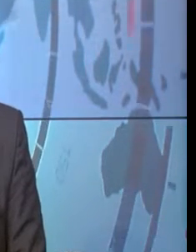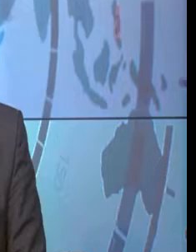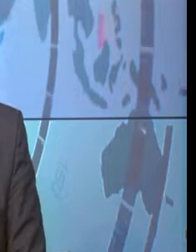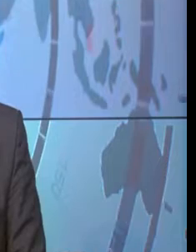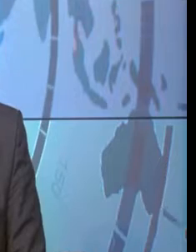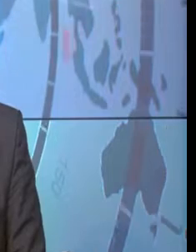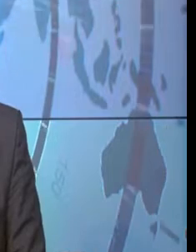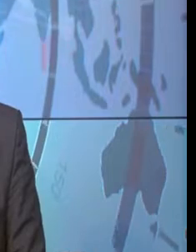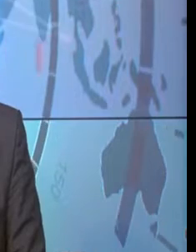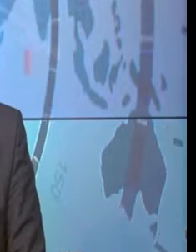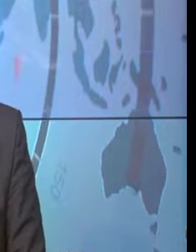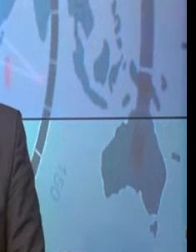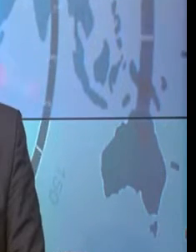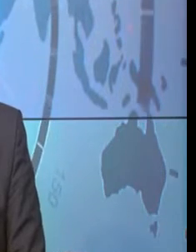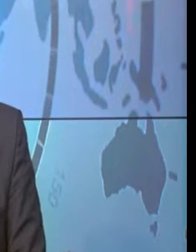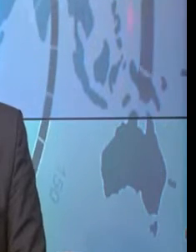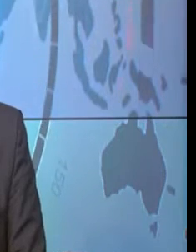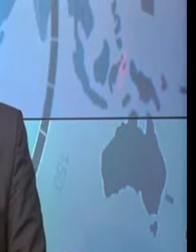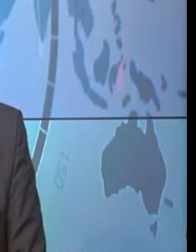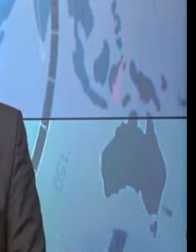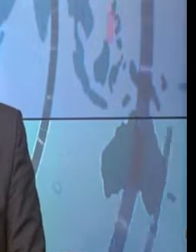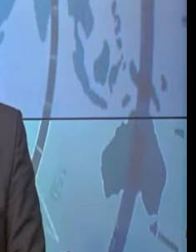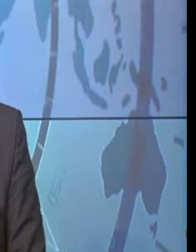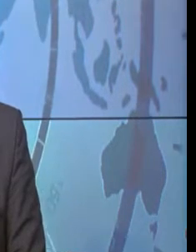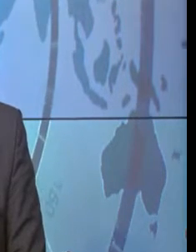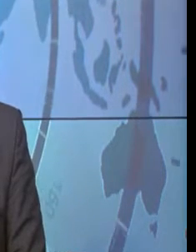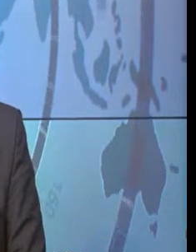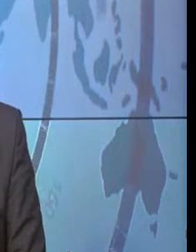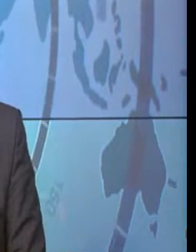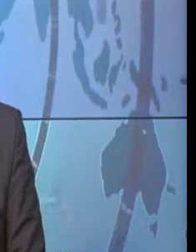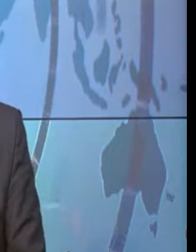الحكومة، وبالطبع النتائج تتوالى ما بين حين وآخر